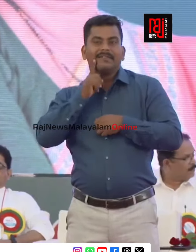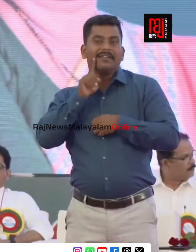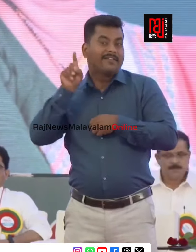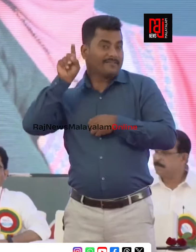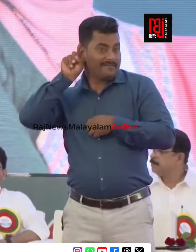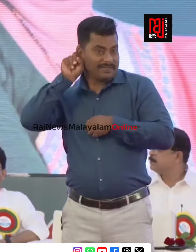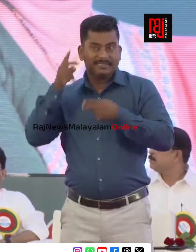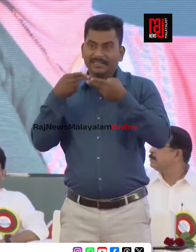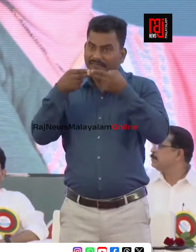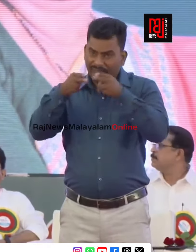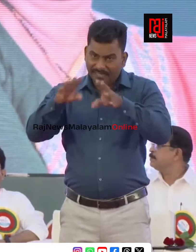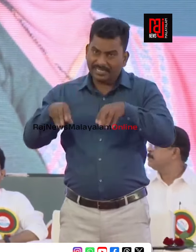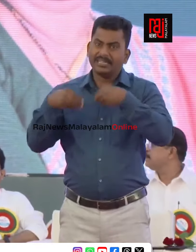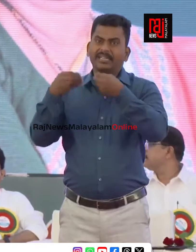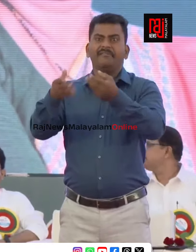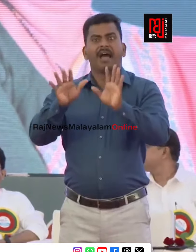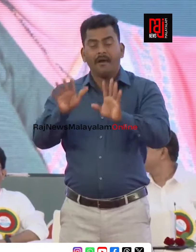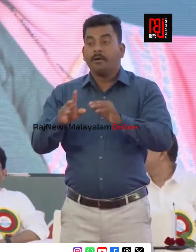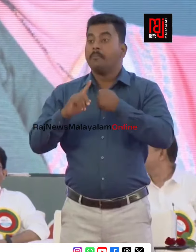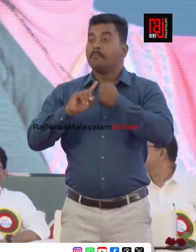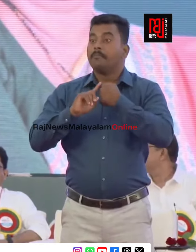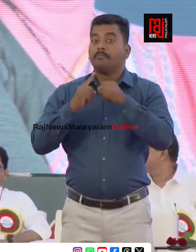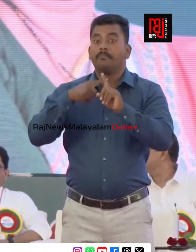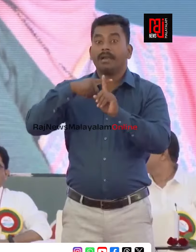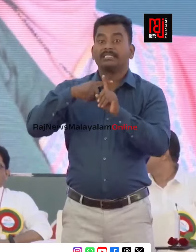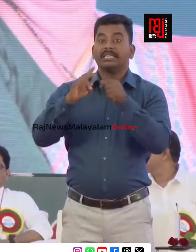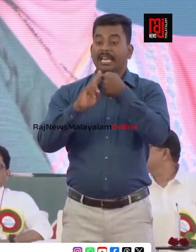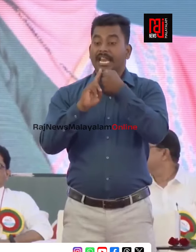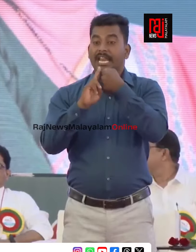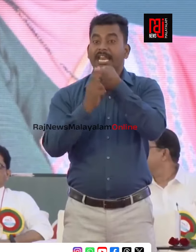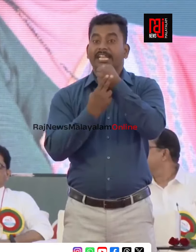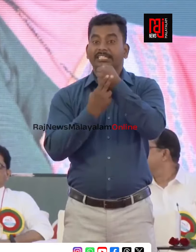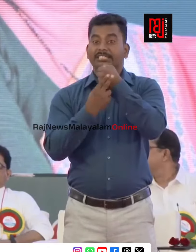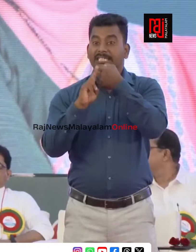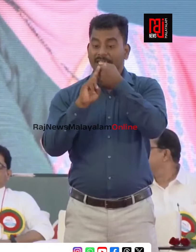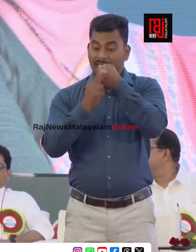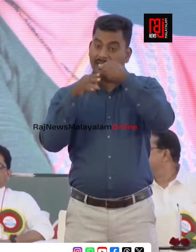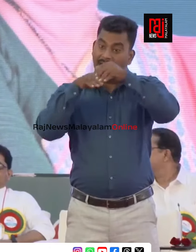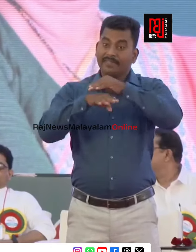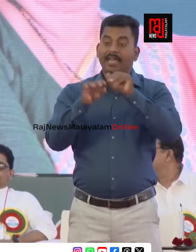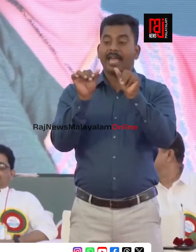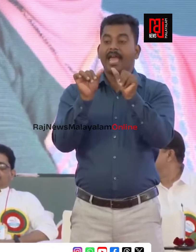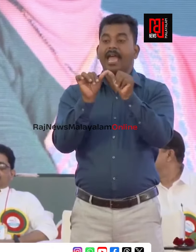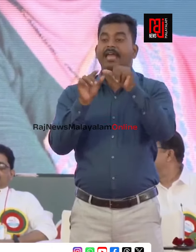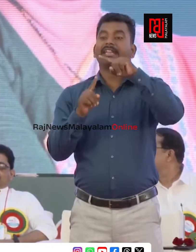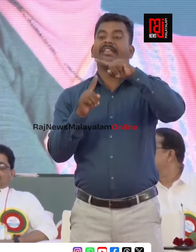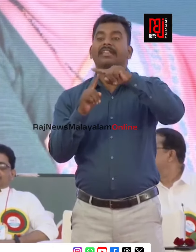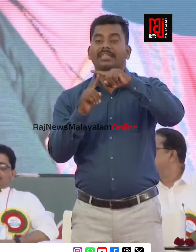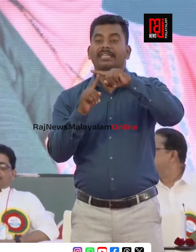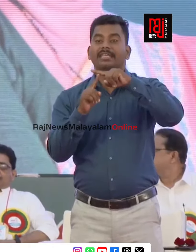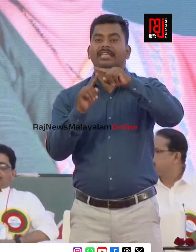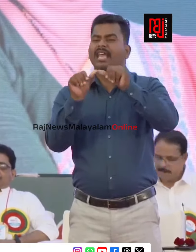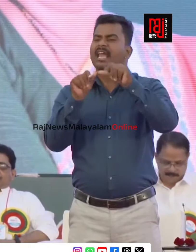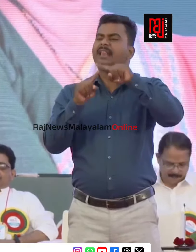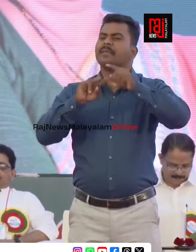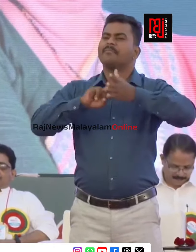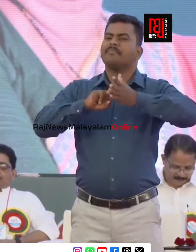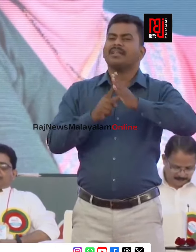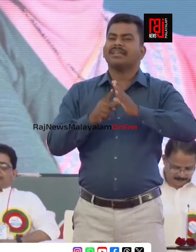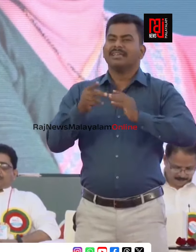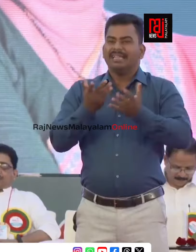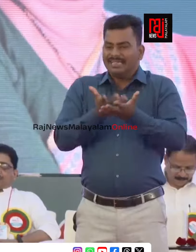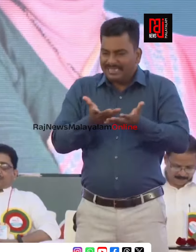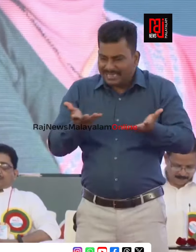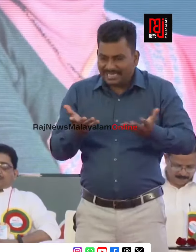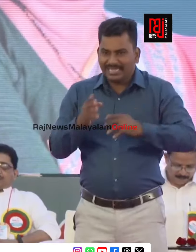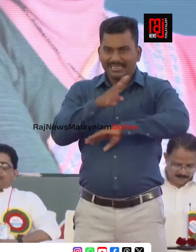ഇടപെടലുകൾ നടത്തുന്നുണ്ട്. നിഷ് അസിസ്റ്റീവ് ടെക്നോളജിയുമായി ബന്ധപ്പെട്ടുകൊണ്ട് ചെന്നൈ IITയുമായി